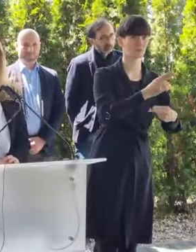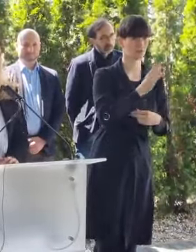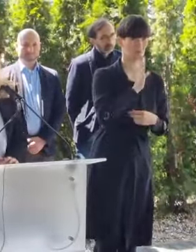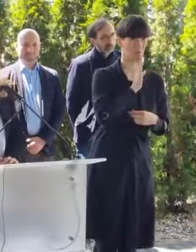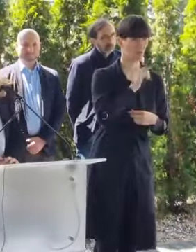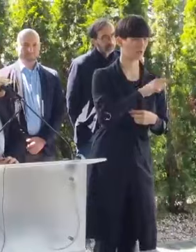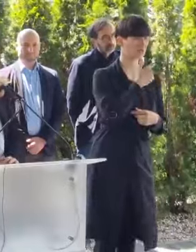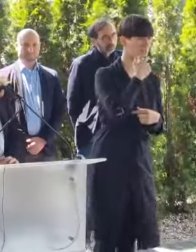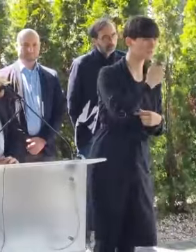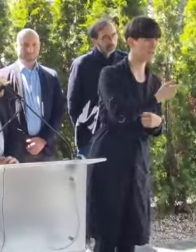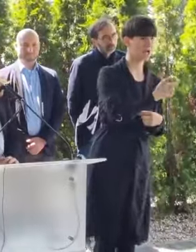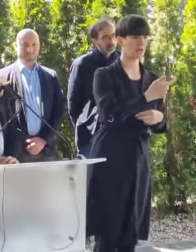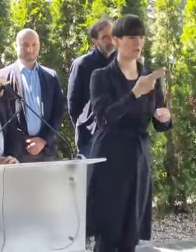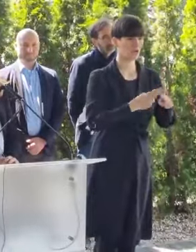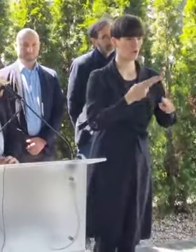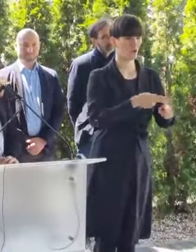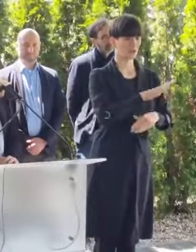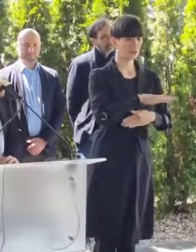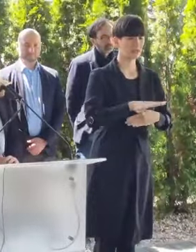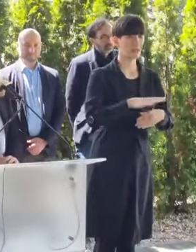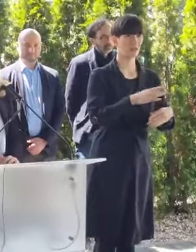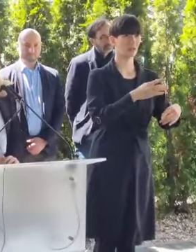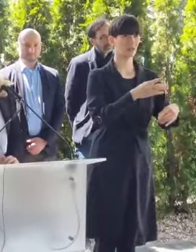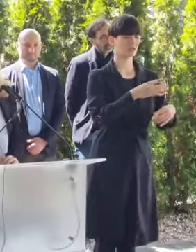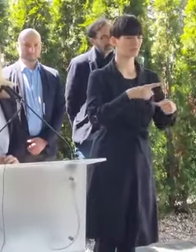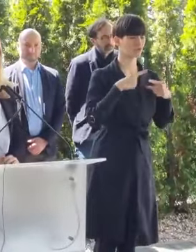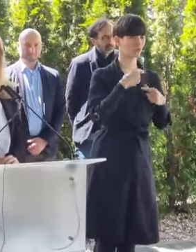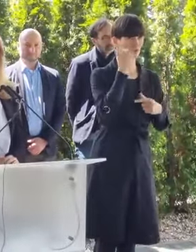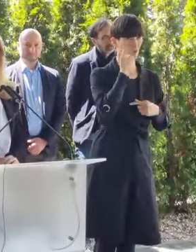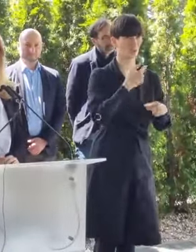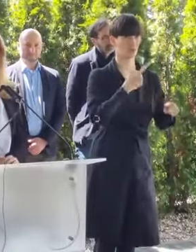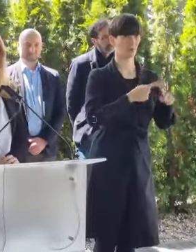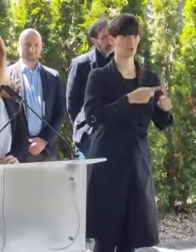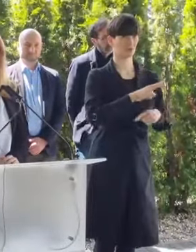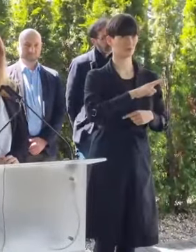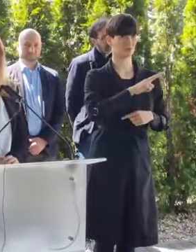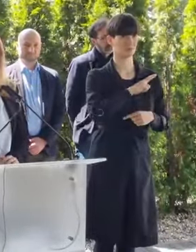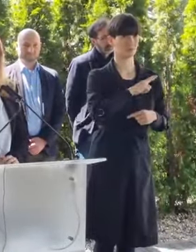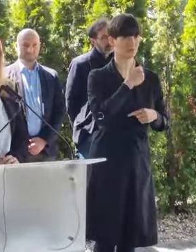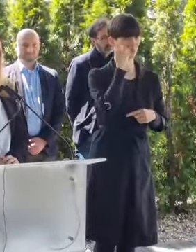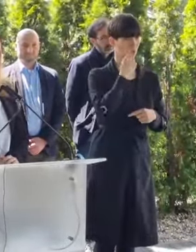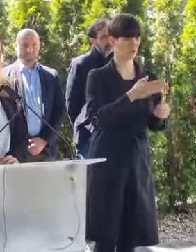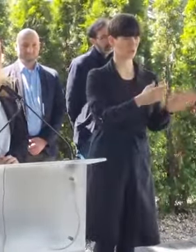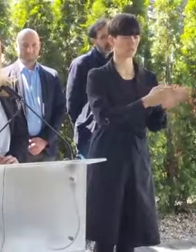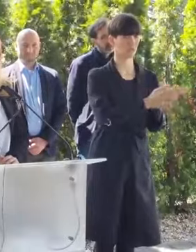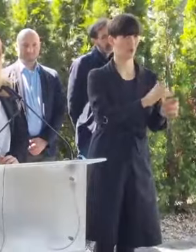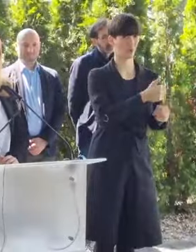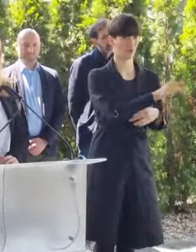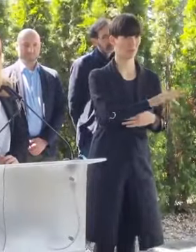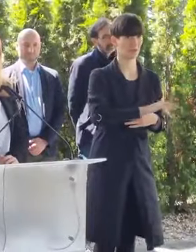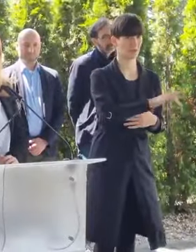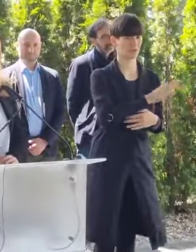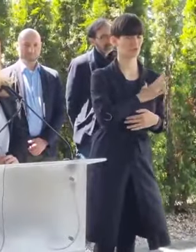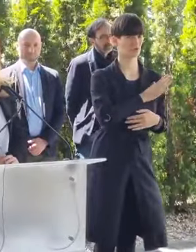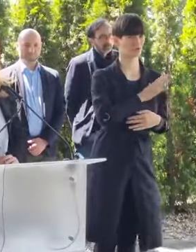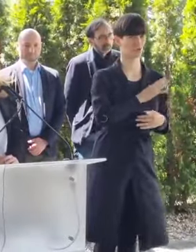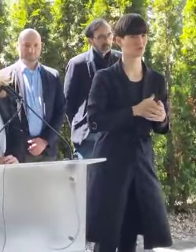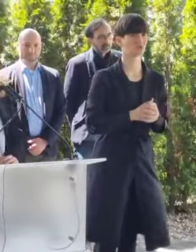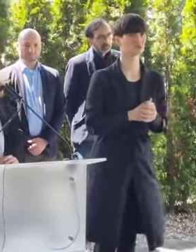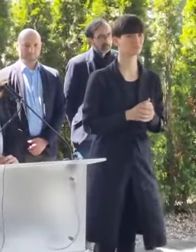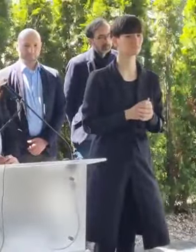chorí, boli s mŕtvými ľuďmi na jednom mieste. Spomínam to preto, že ľudia, ktorí nám tú